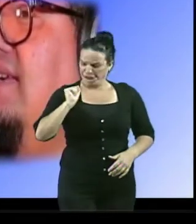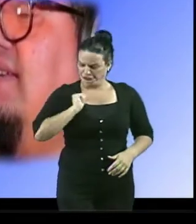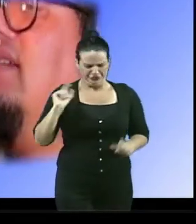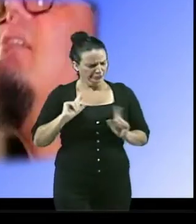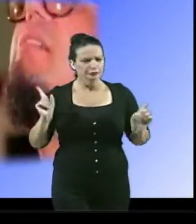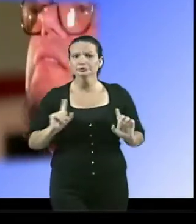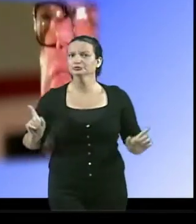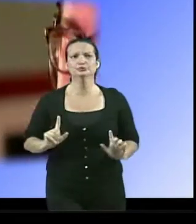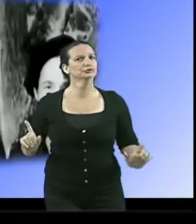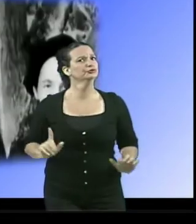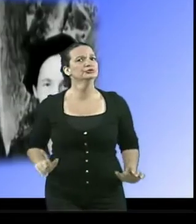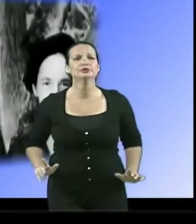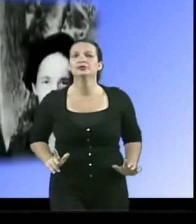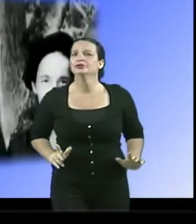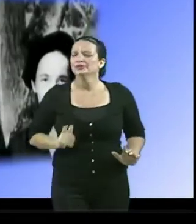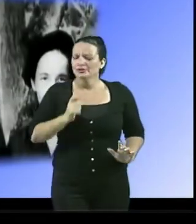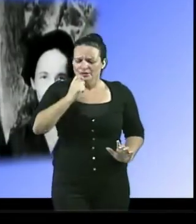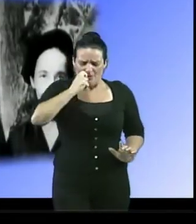despedir.